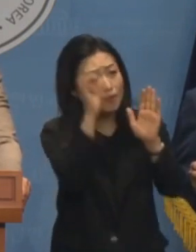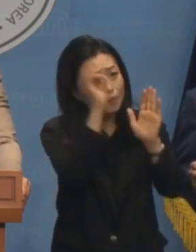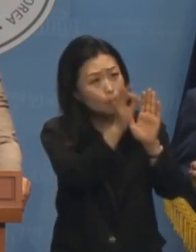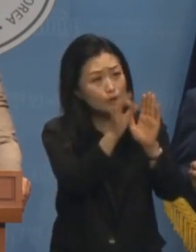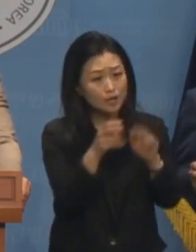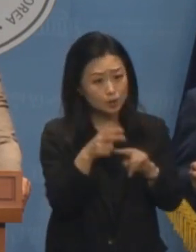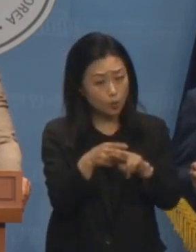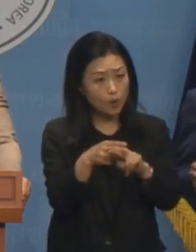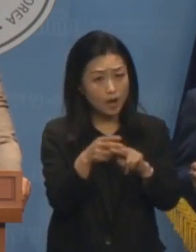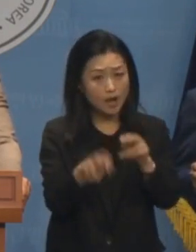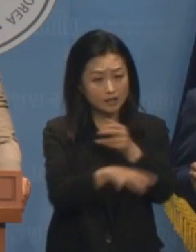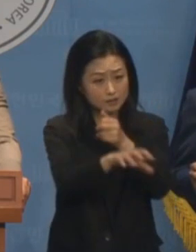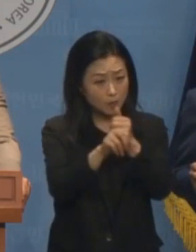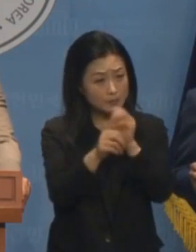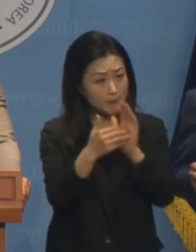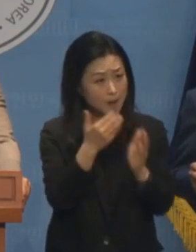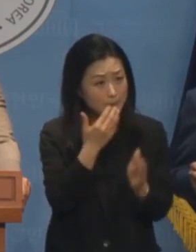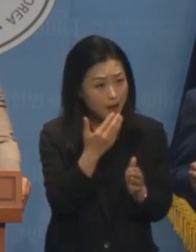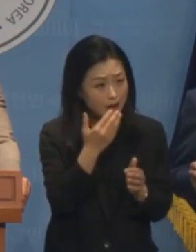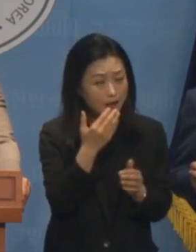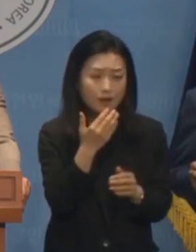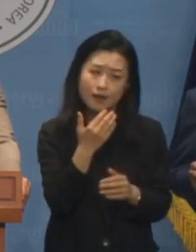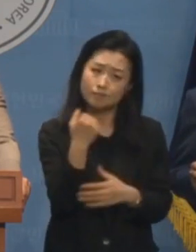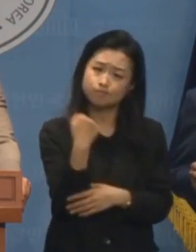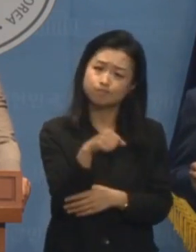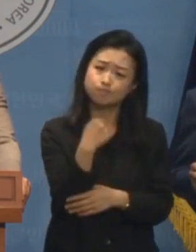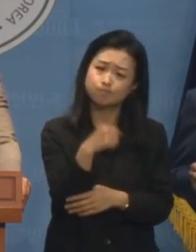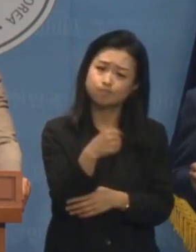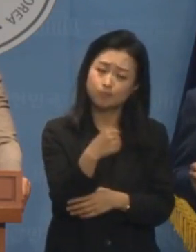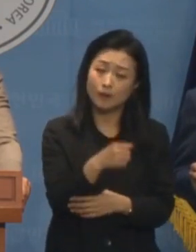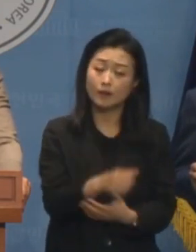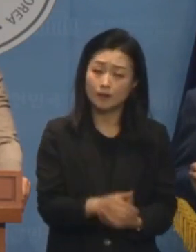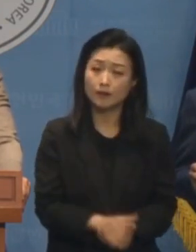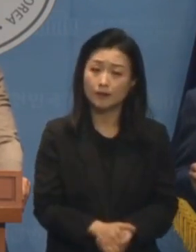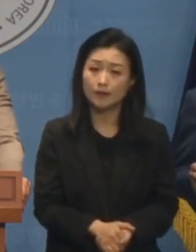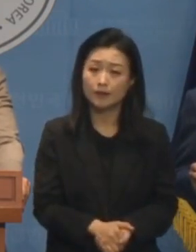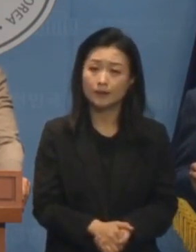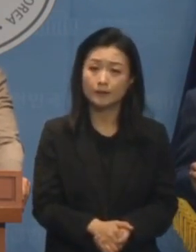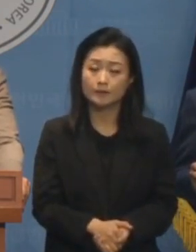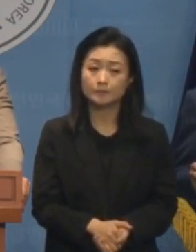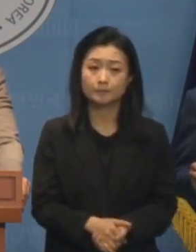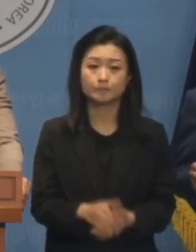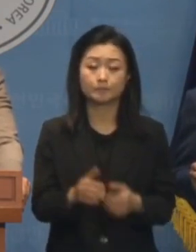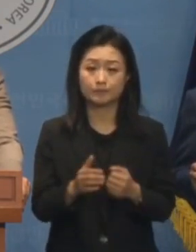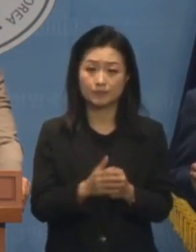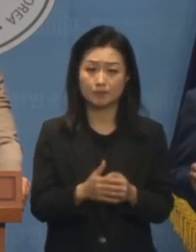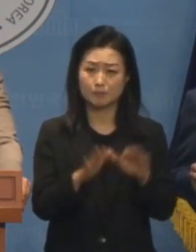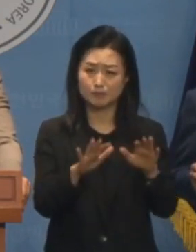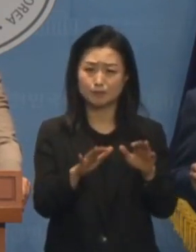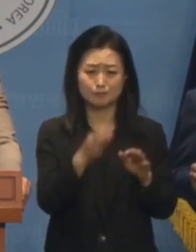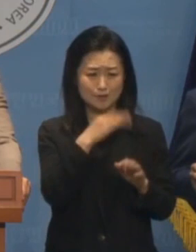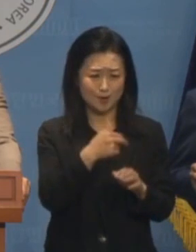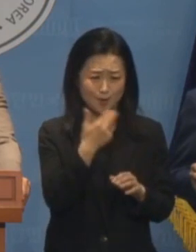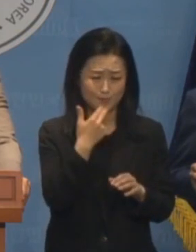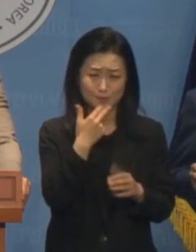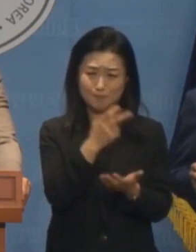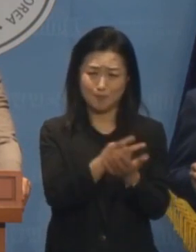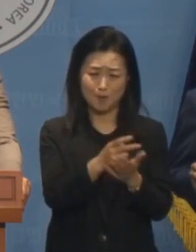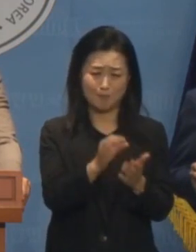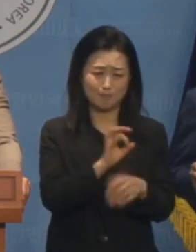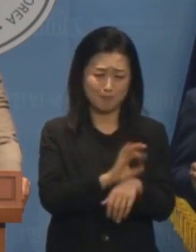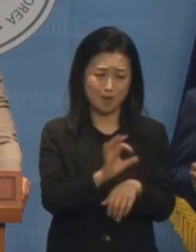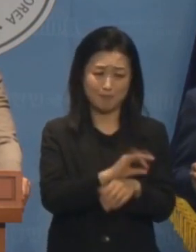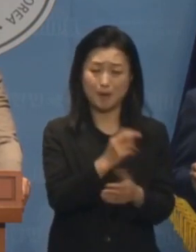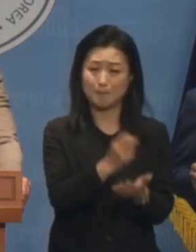미리 예방하는 그런 효과들을 가질 것인가에 대해서는 우려를 하지 않을 수가 없습니다. 이런 식의 실효성이 없는 엉터리 법을